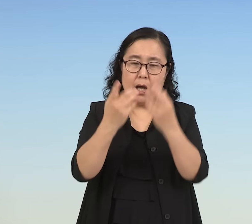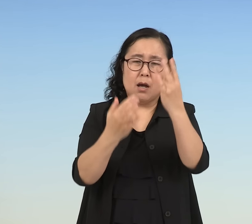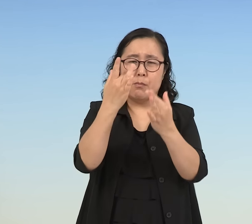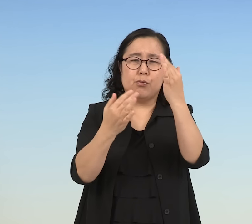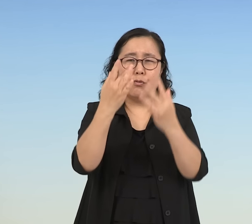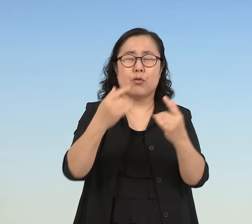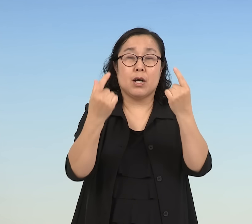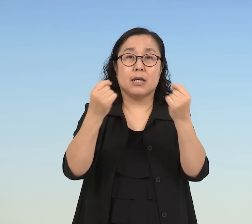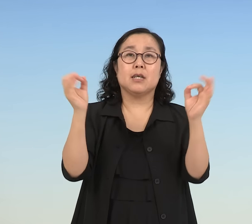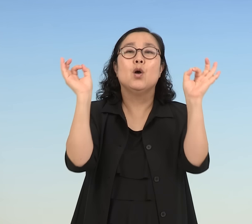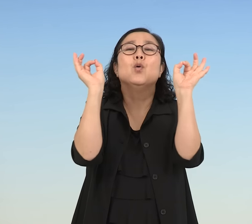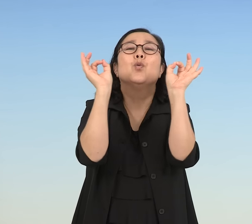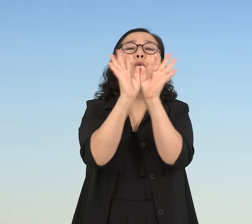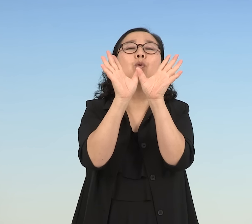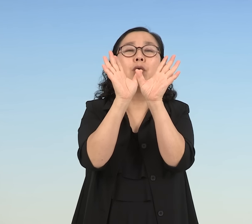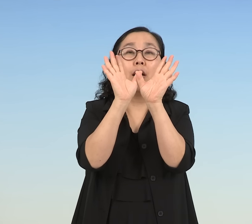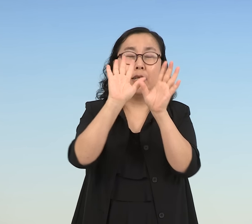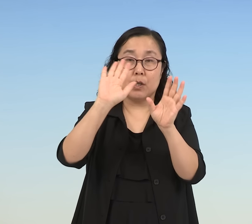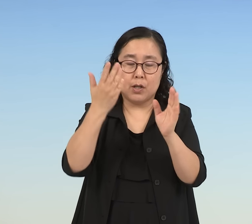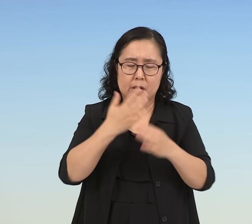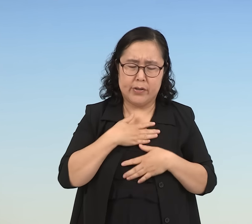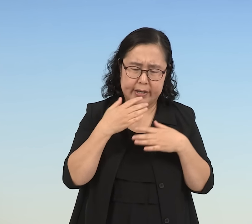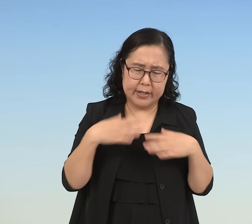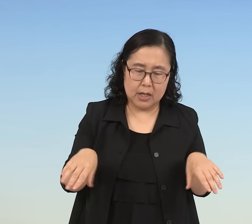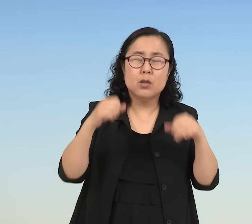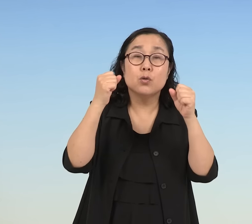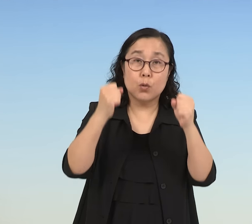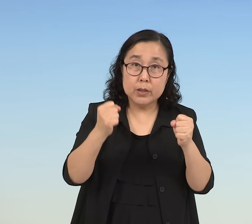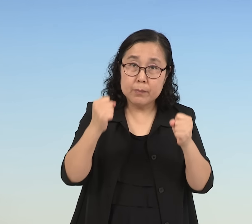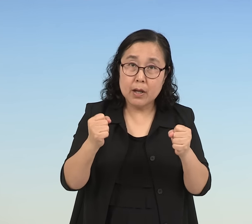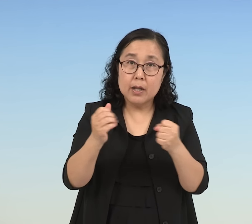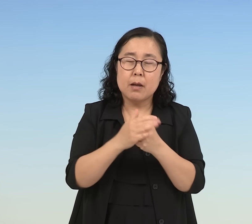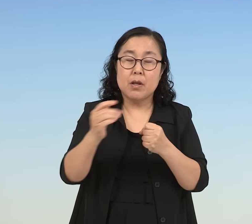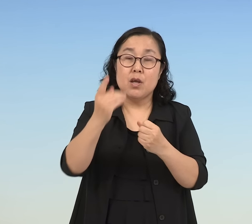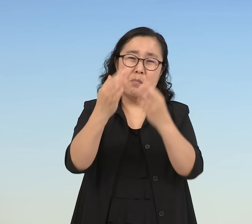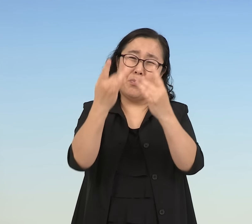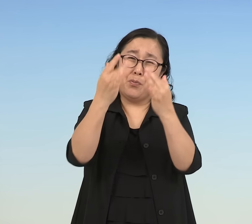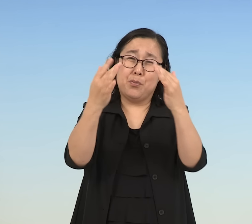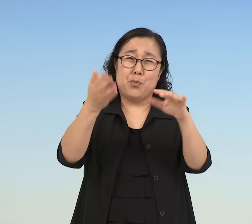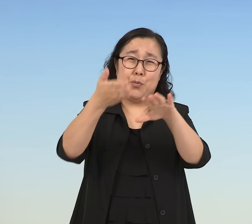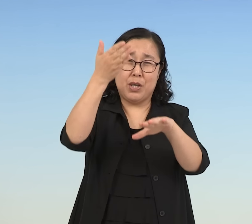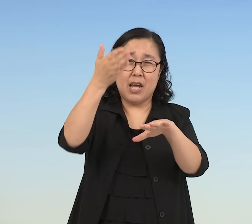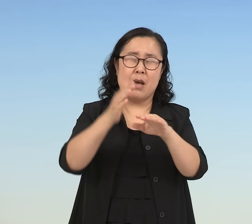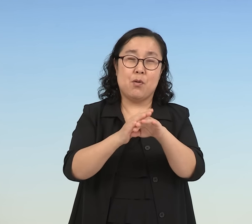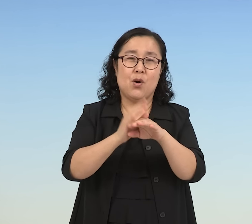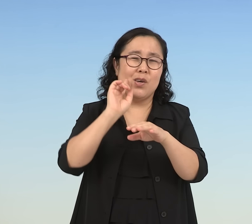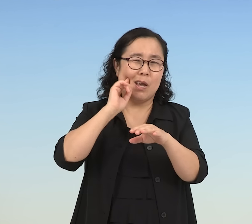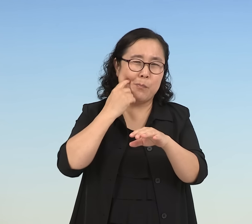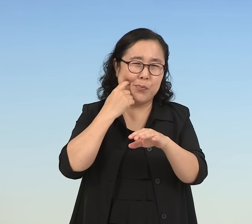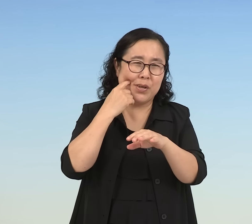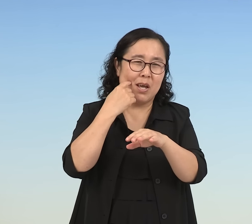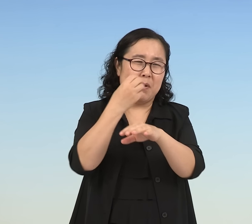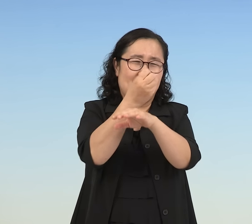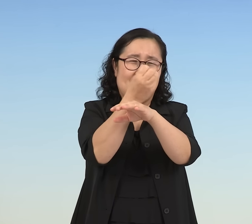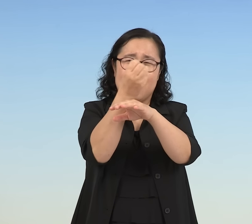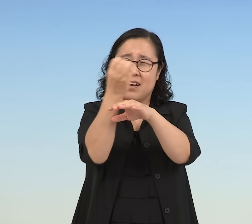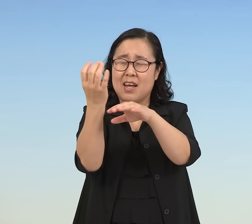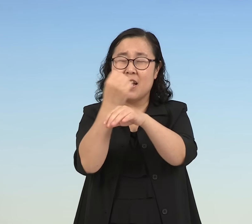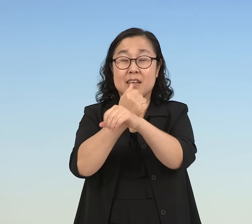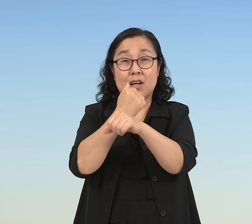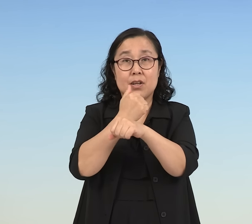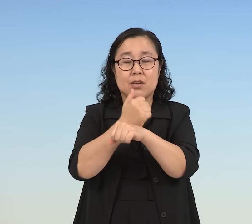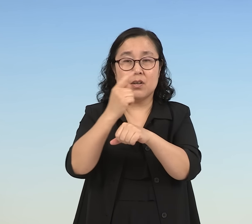풀과 같이 없어지고야 말 연약한 존재인데 이 풀 위에다가 뭐 좀 장식 좀 하고 그 뭐 데코레이션 좀 했다고